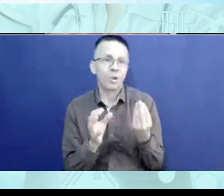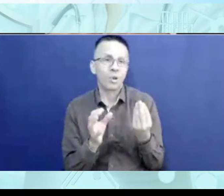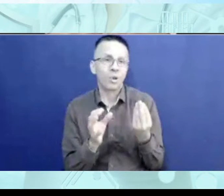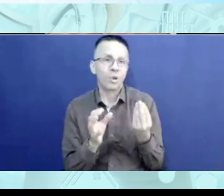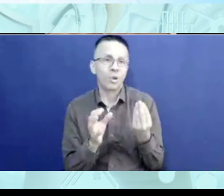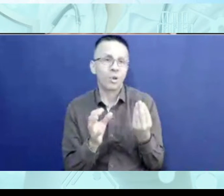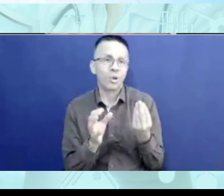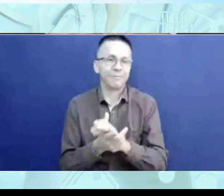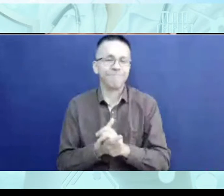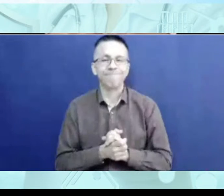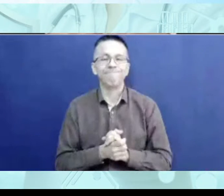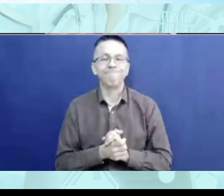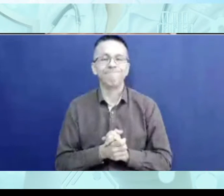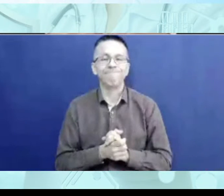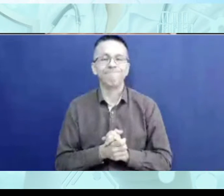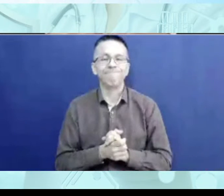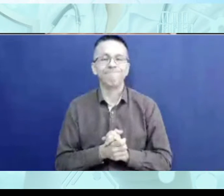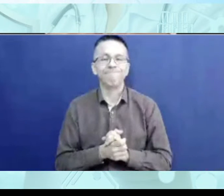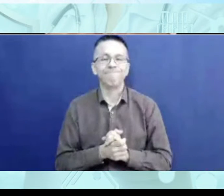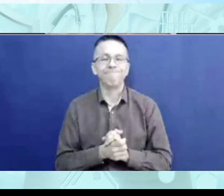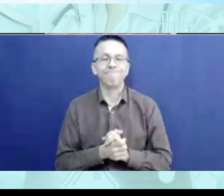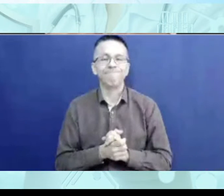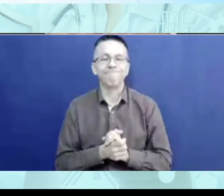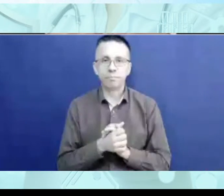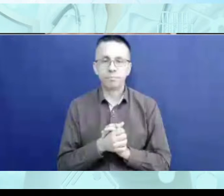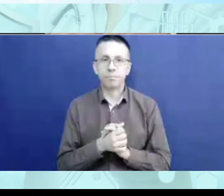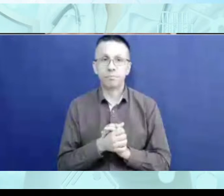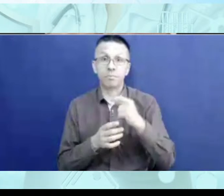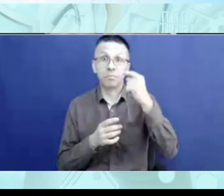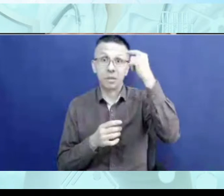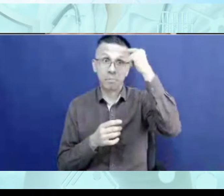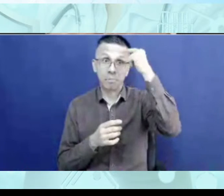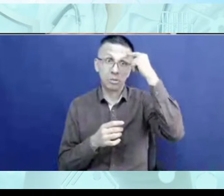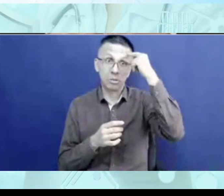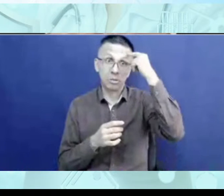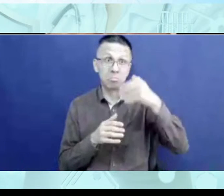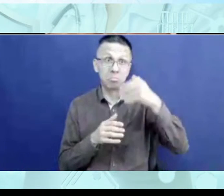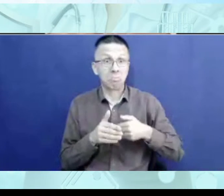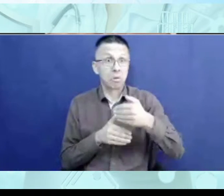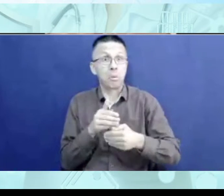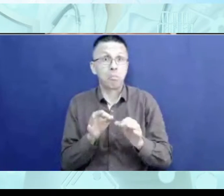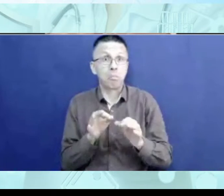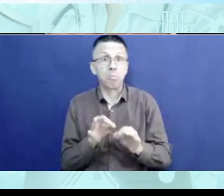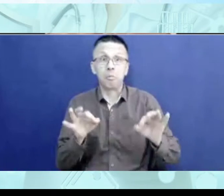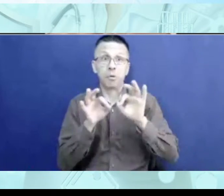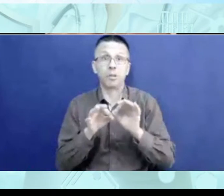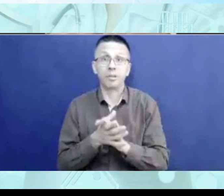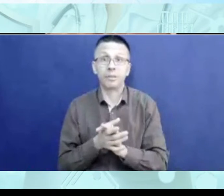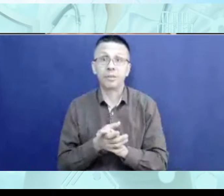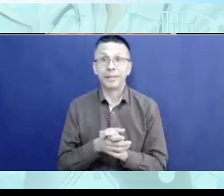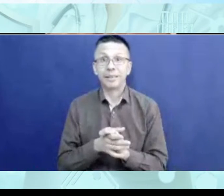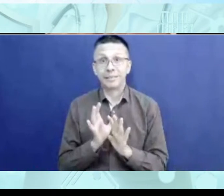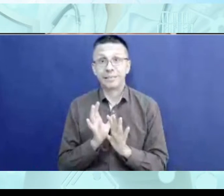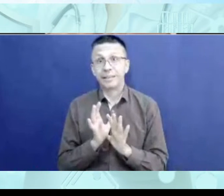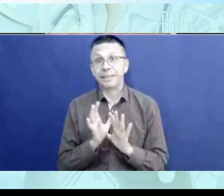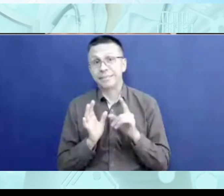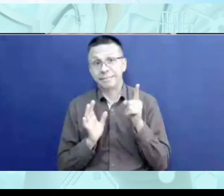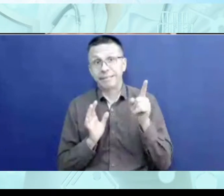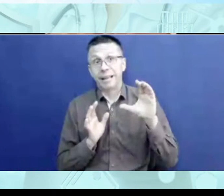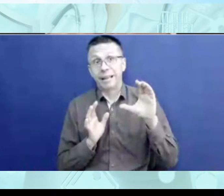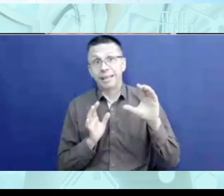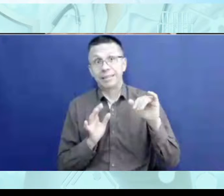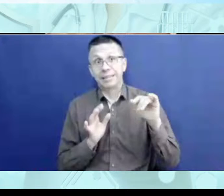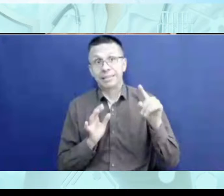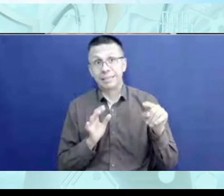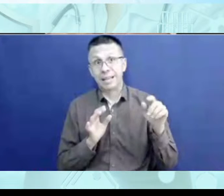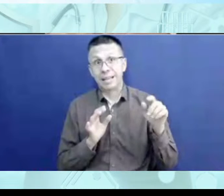esa ha sido una evolución importante en el proceso. Y pues sí, le damos de verdad gracias al doctor Sisa por todo